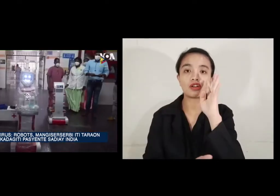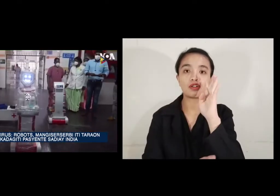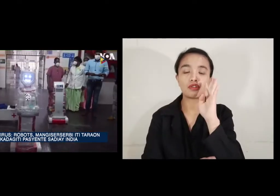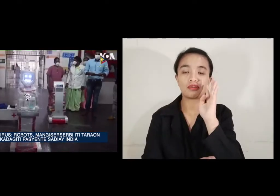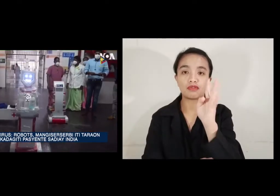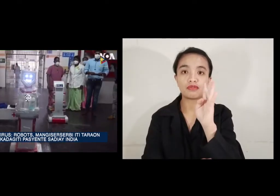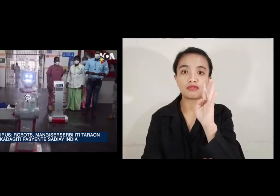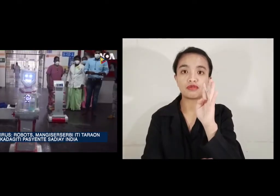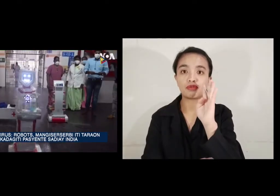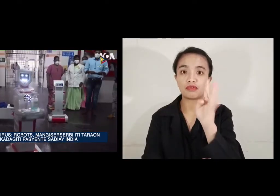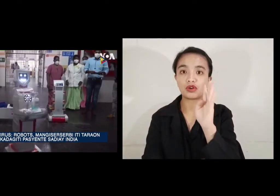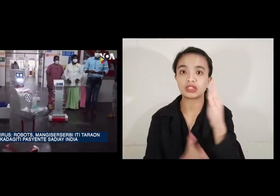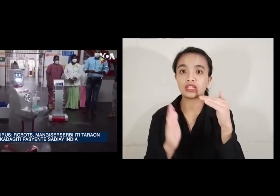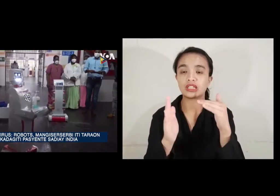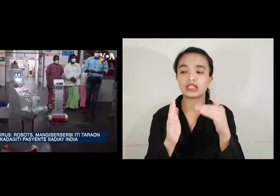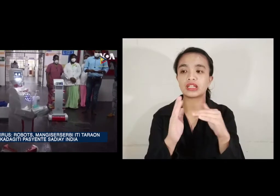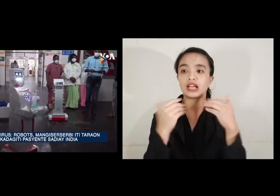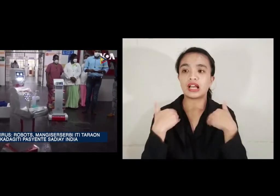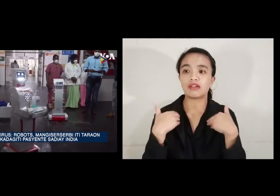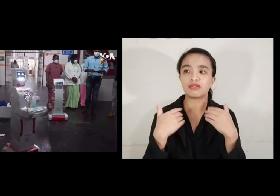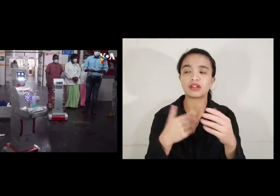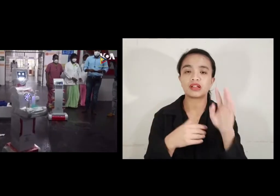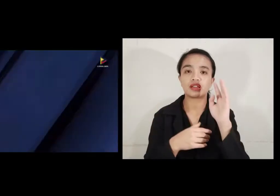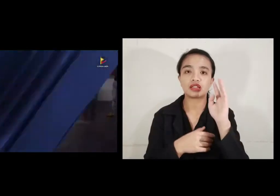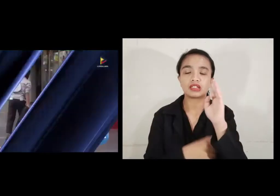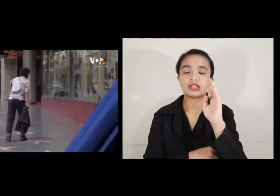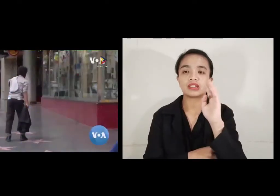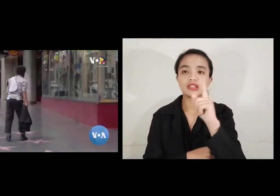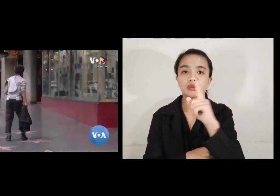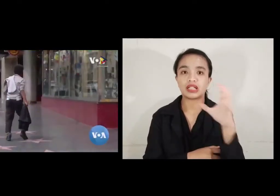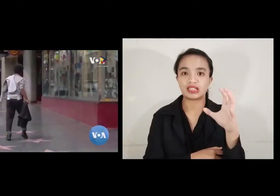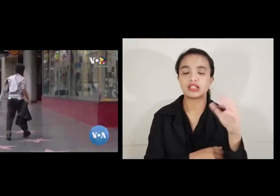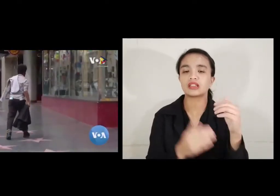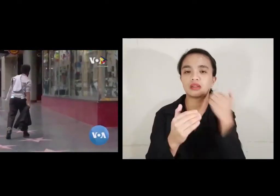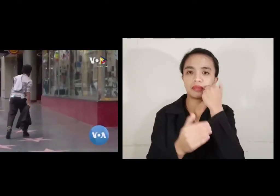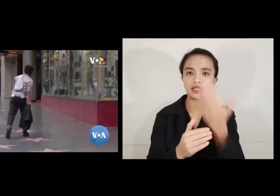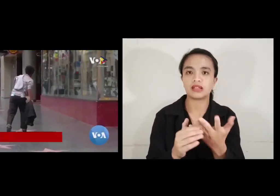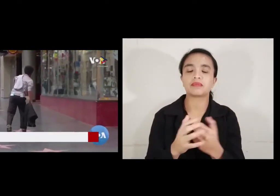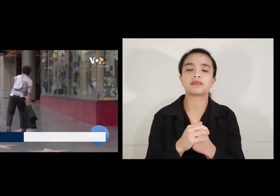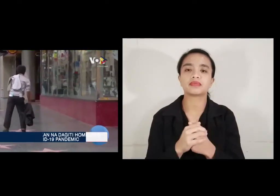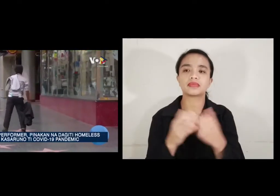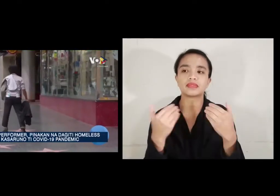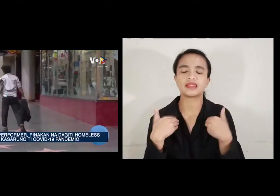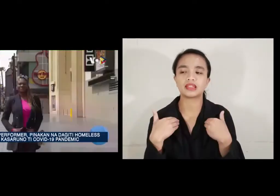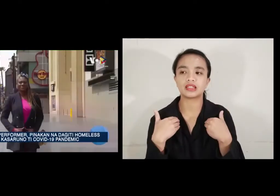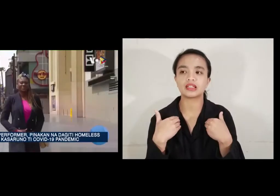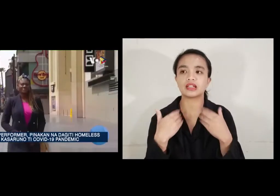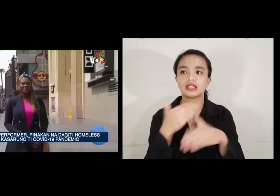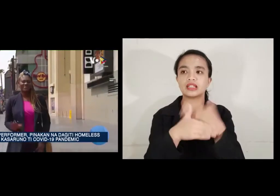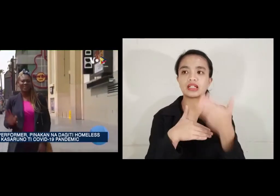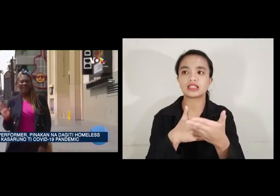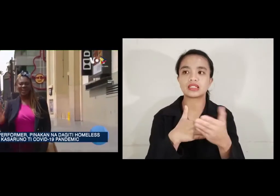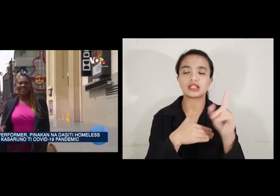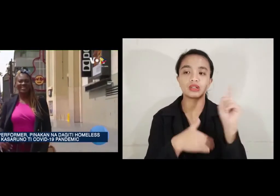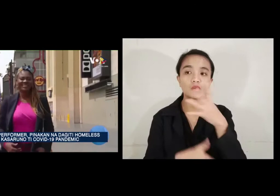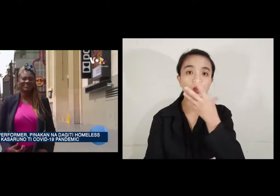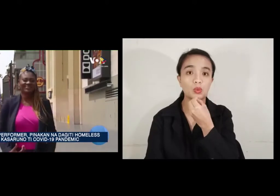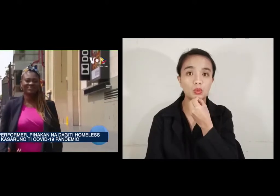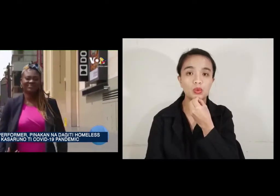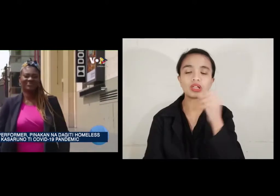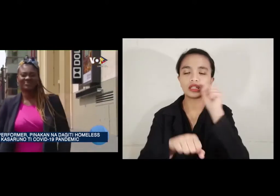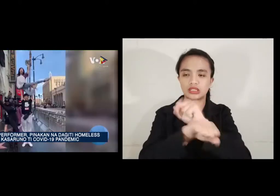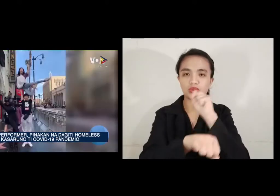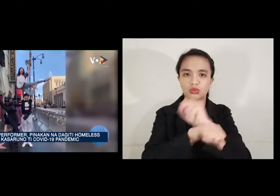kaso sa Jai India, kat sang agasot 50 ti natayen. Iti napalabas as sumagmamano a bulan ni Princess Dumebi